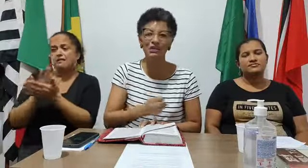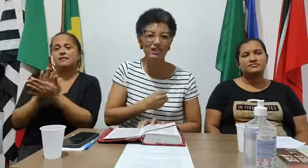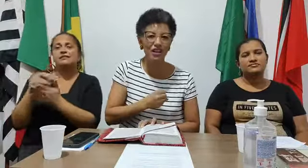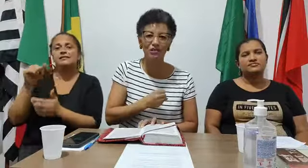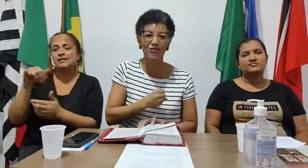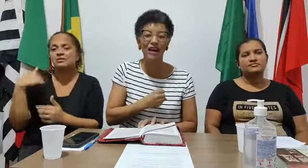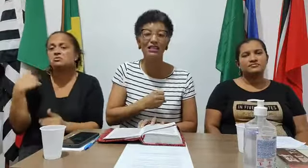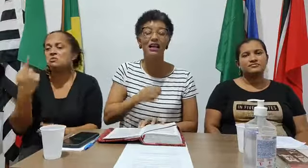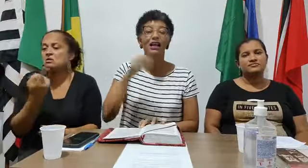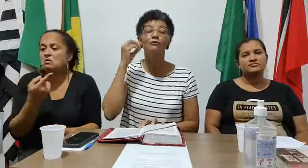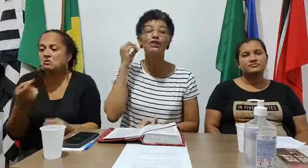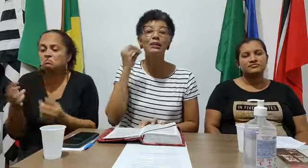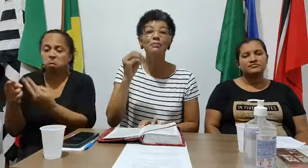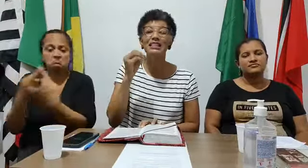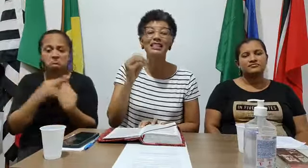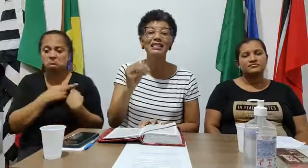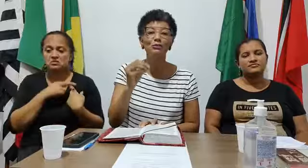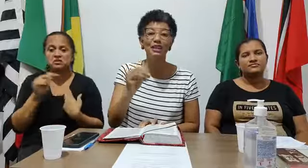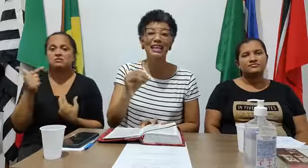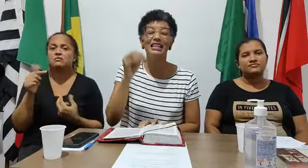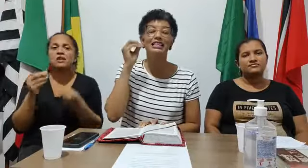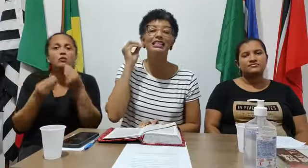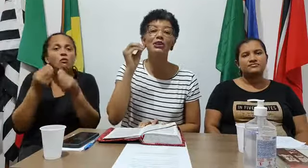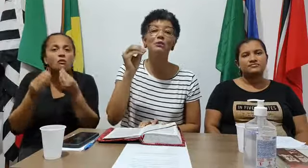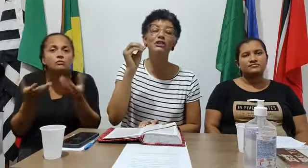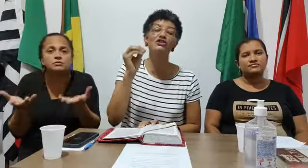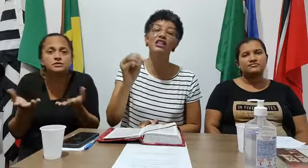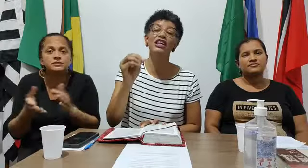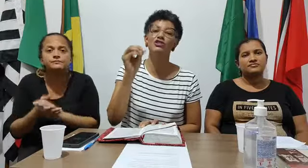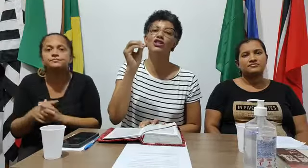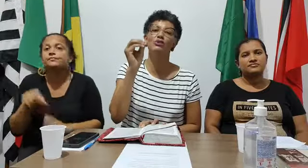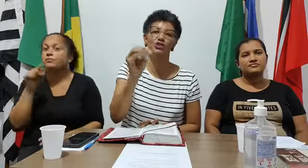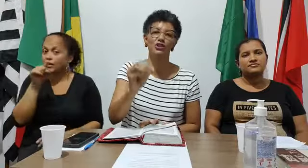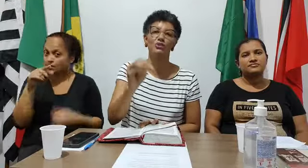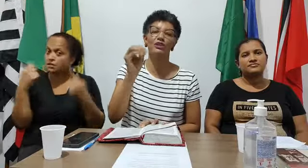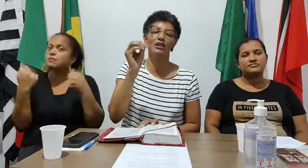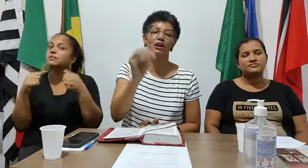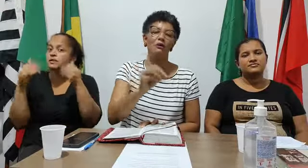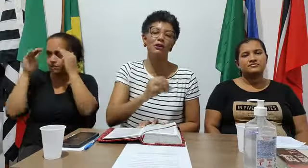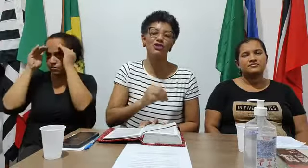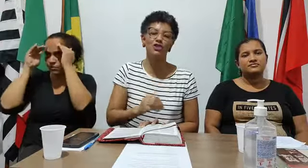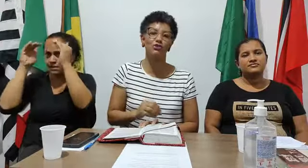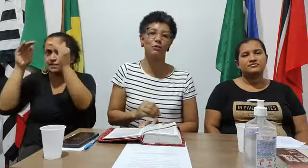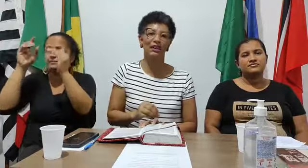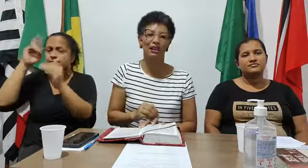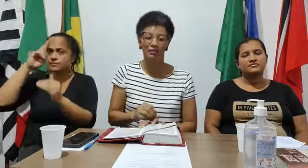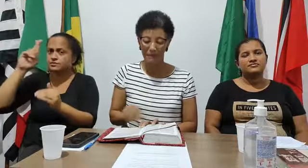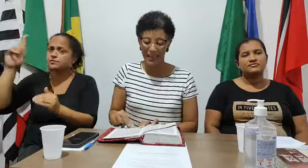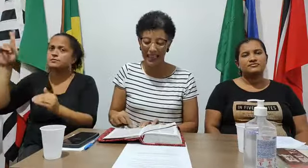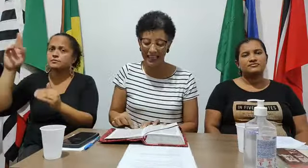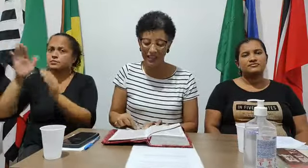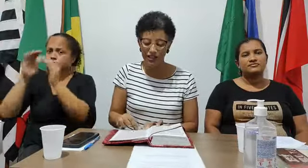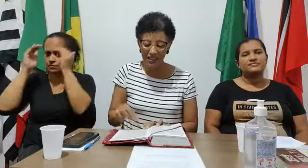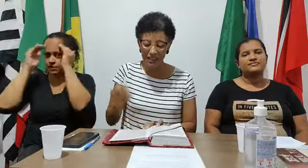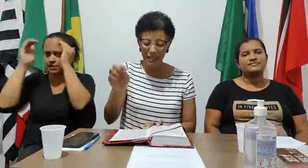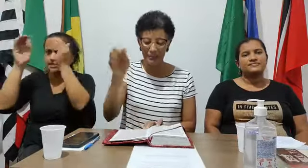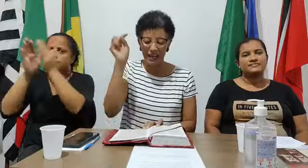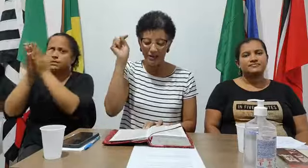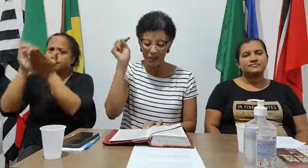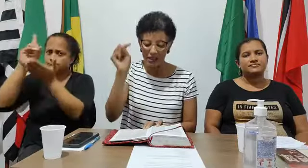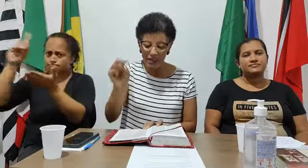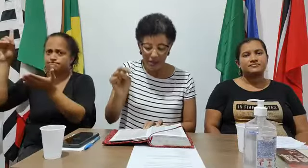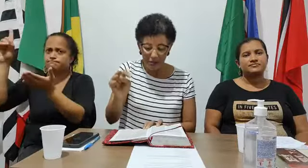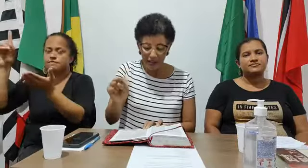responsabilidade, ele não faz. Você precisa, mulher, ser obediente ao Senhor. obediente à sua palavra. E aqui diz